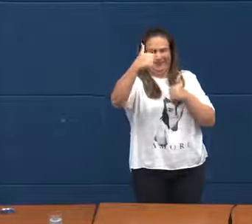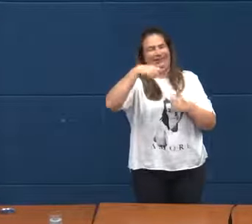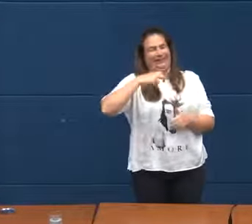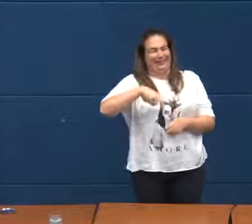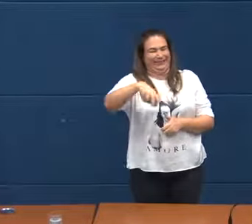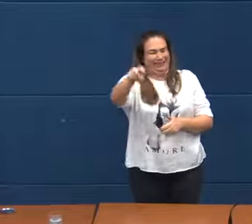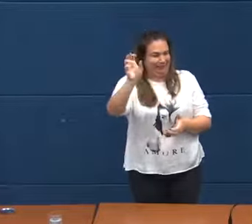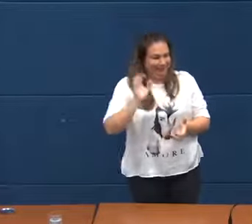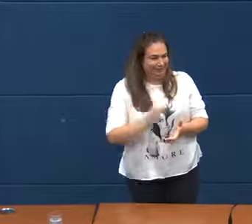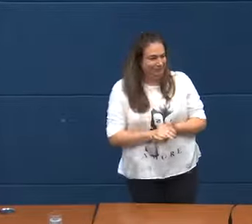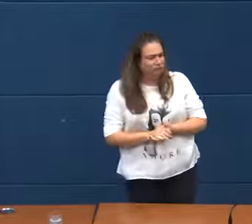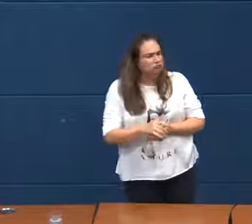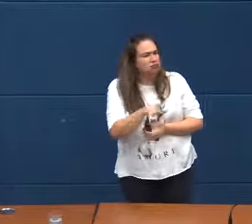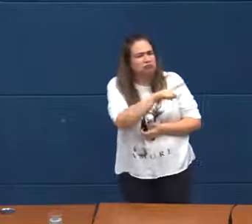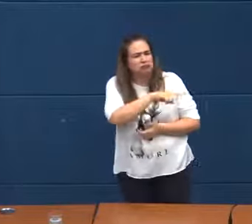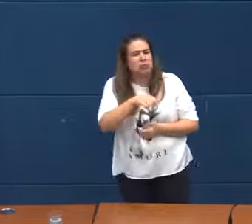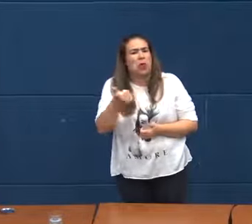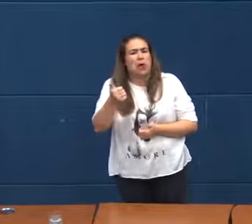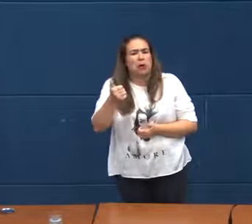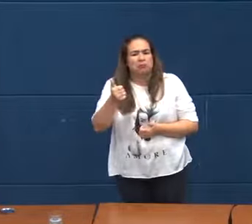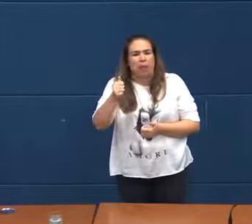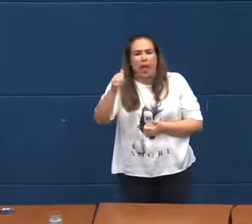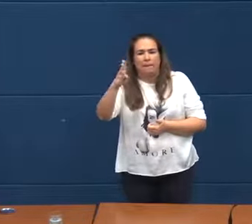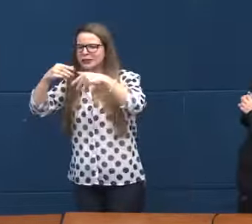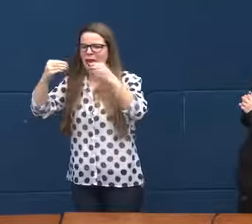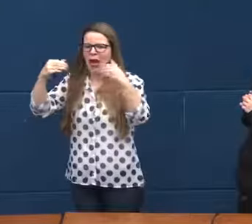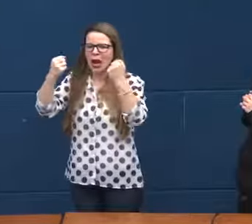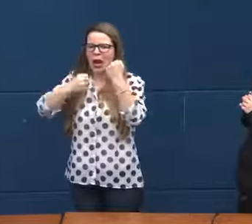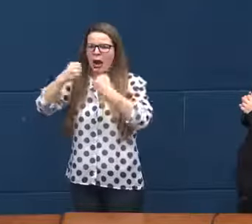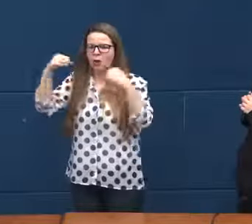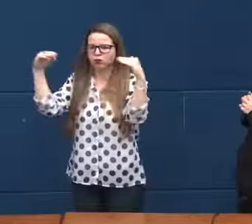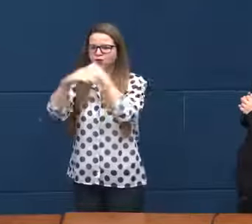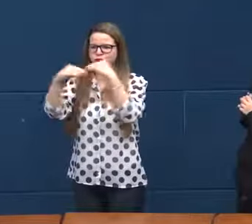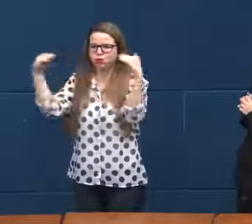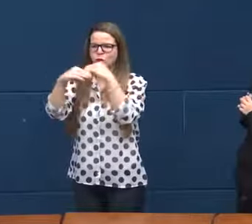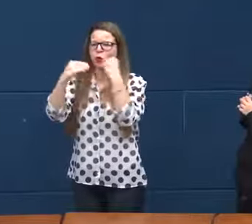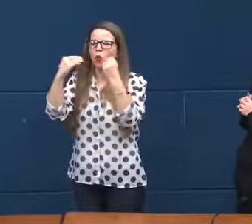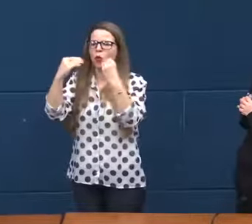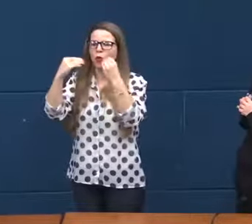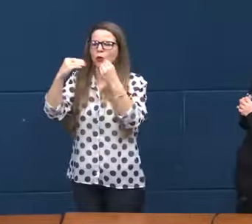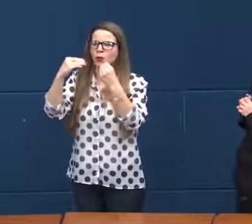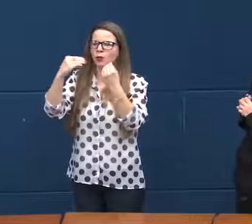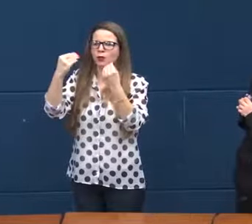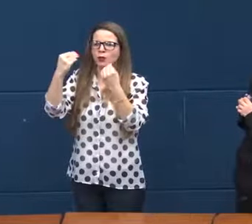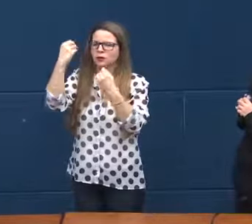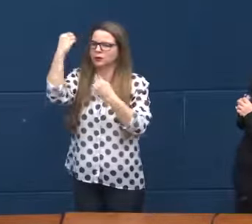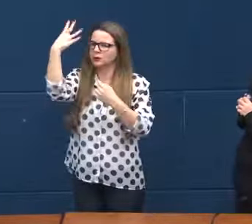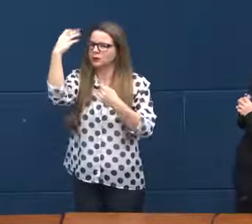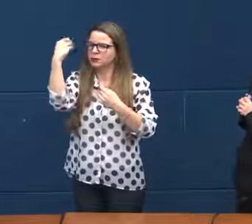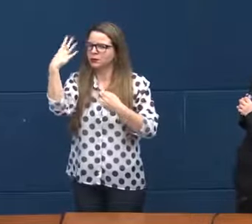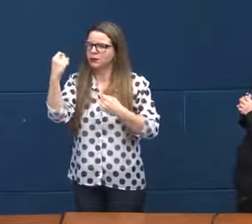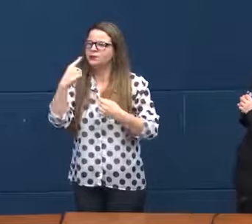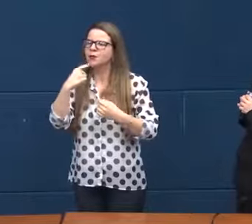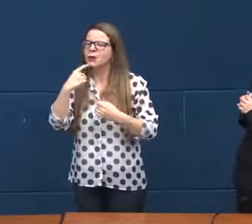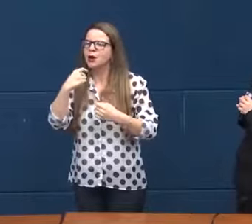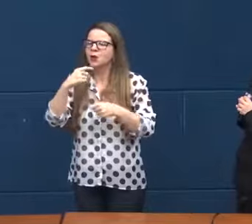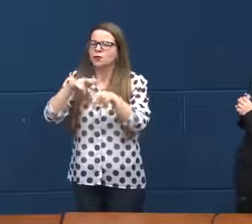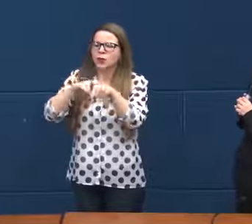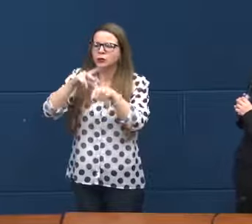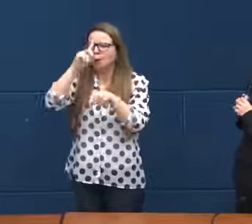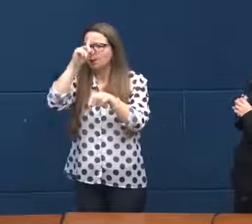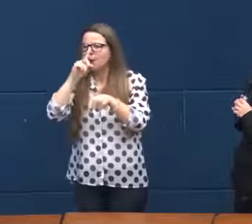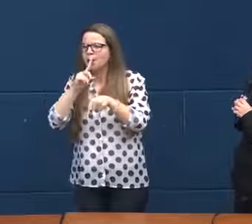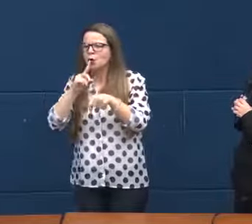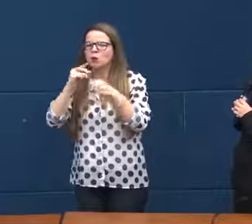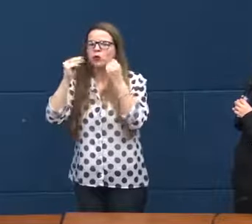contou apenas com palestrantes surdos, surdos cegos e intérprete de Libras, com tradução simultânea para o público